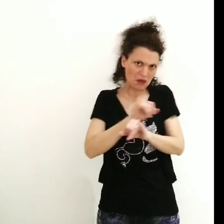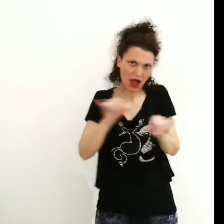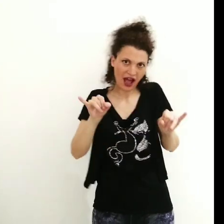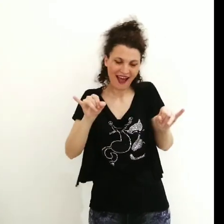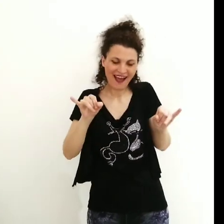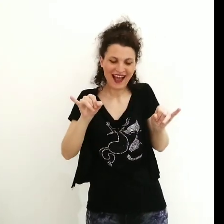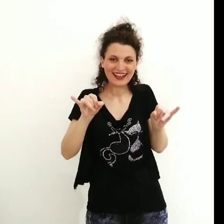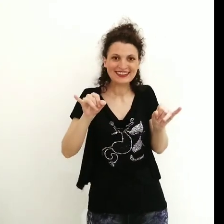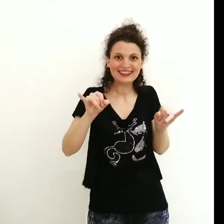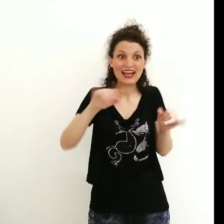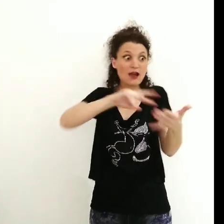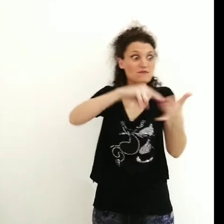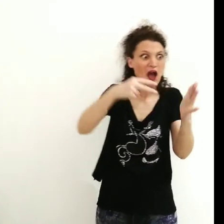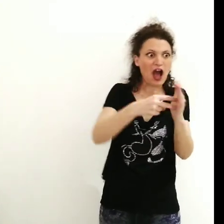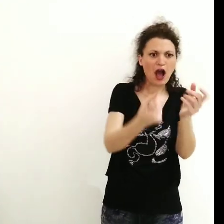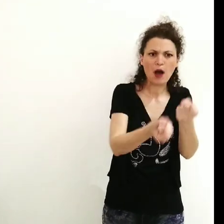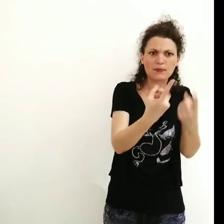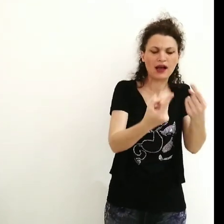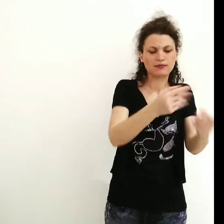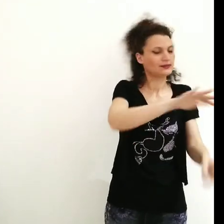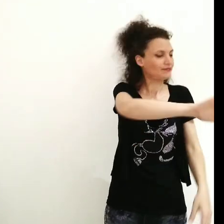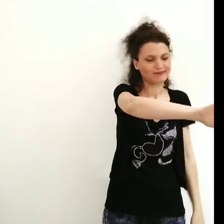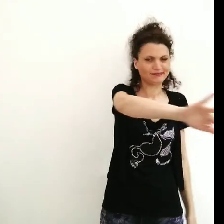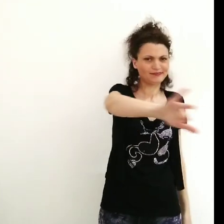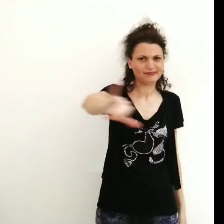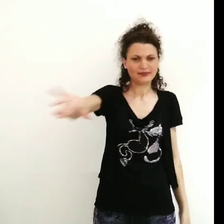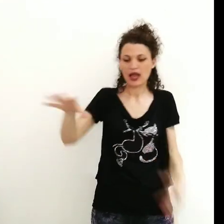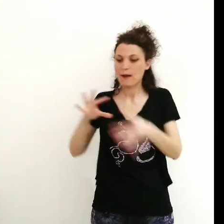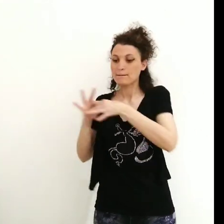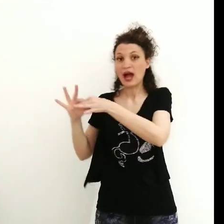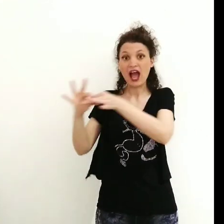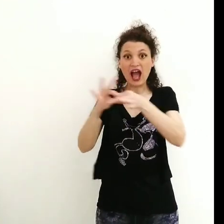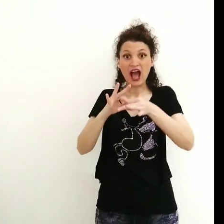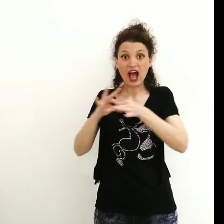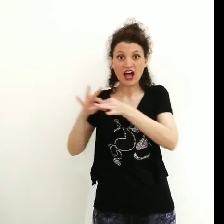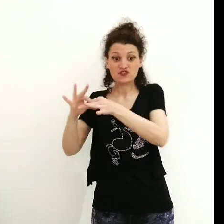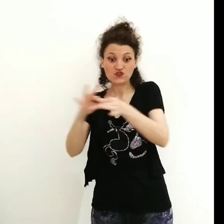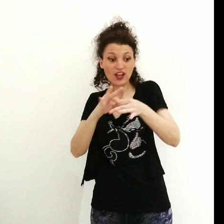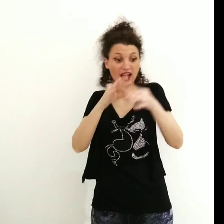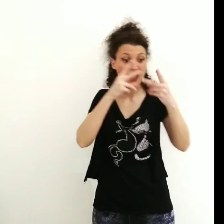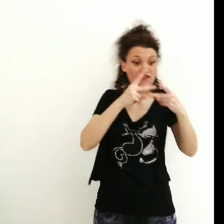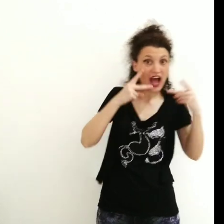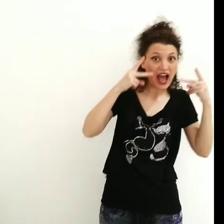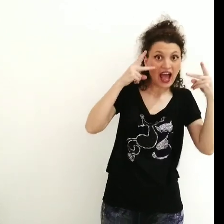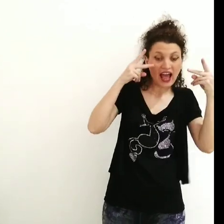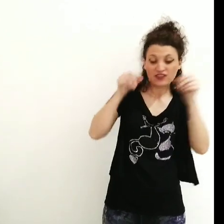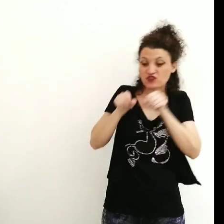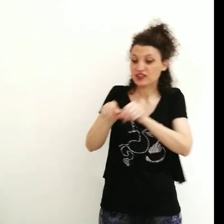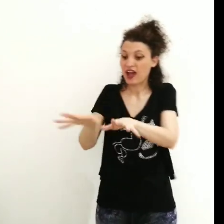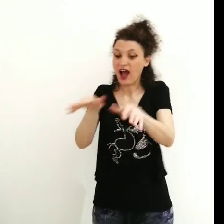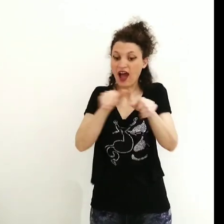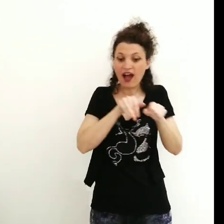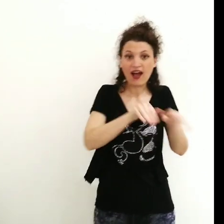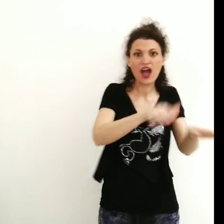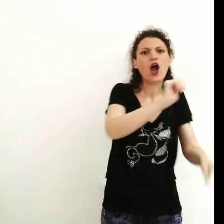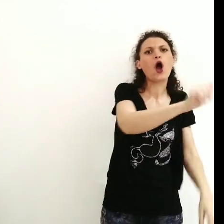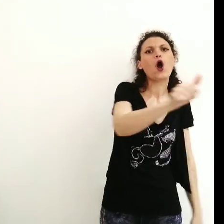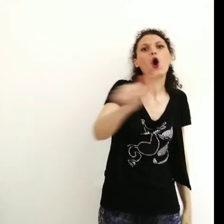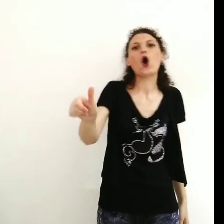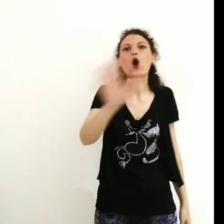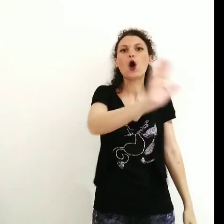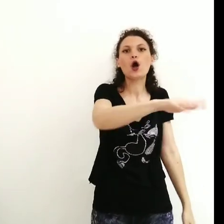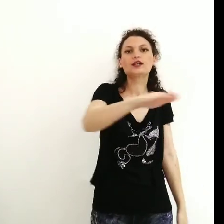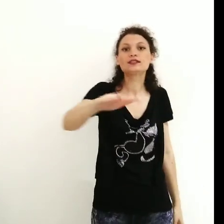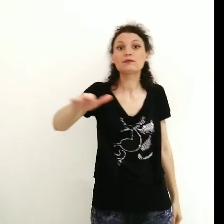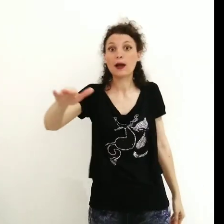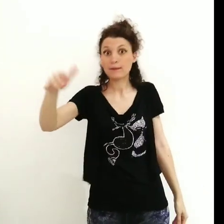non mi arrabbio mai, mi piace stare lontano dai guai, lontano dai guai, la pace, la felicità,